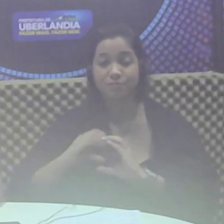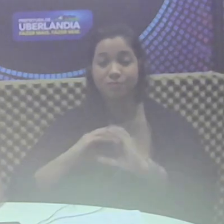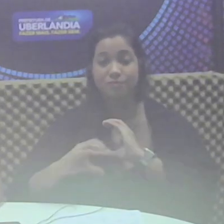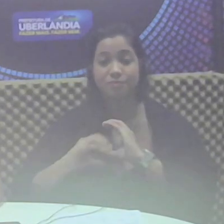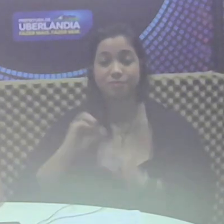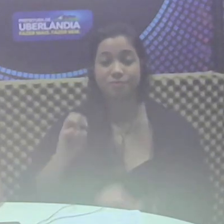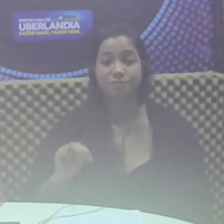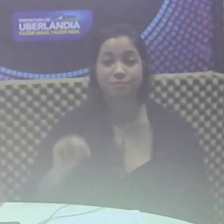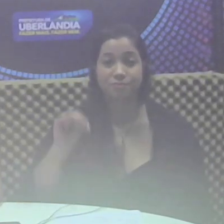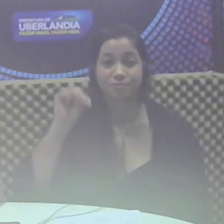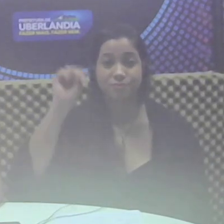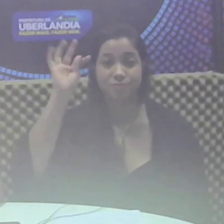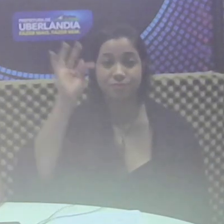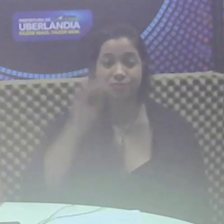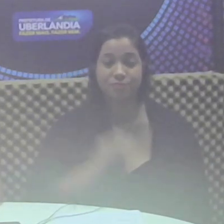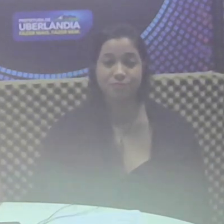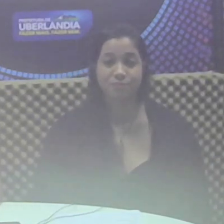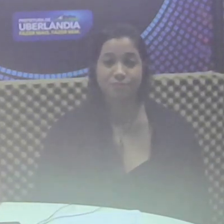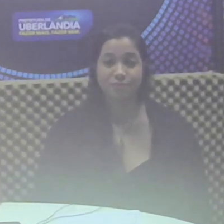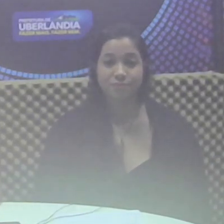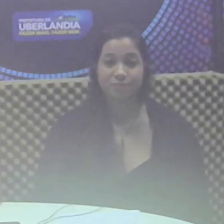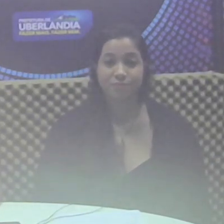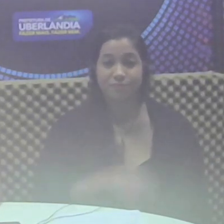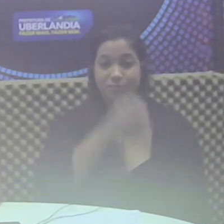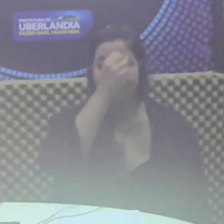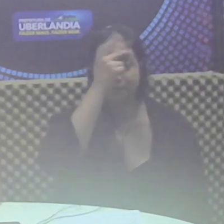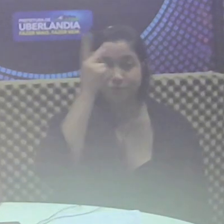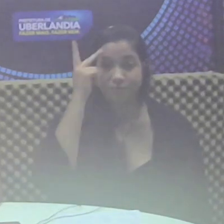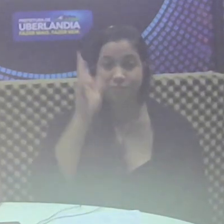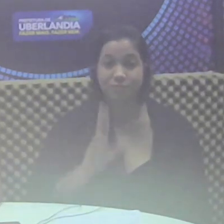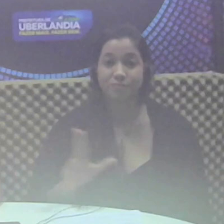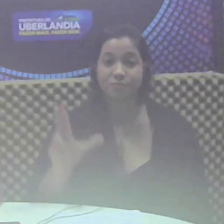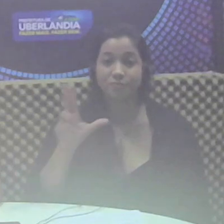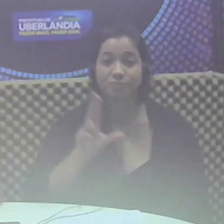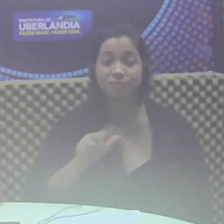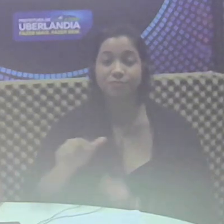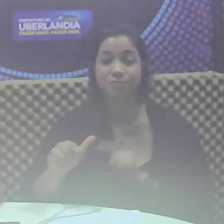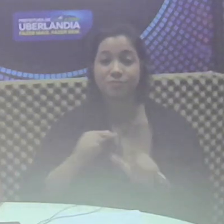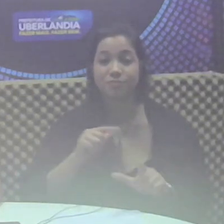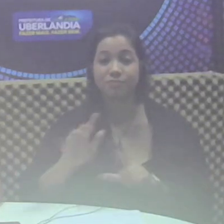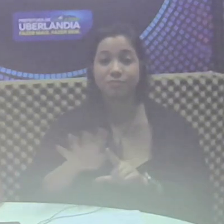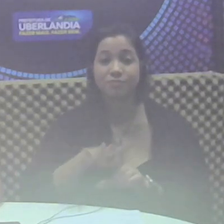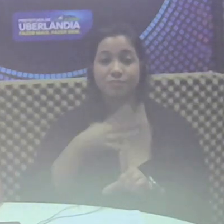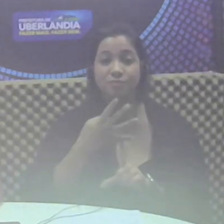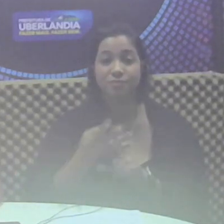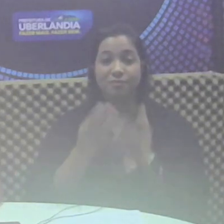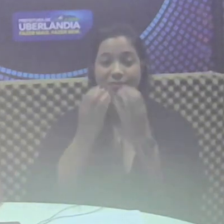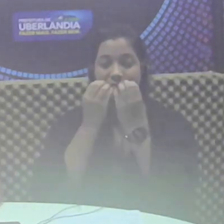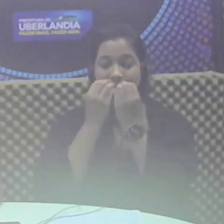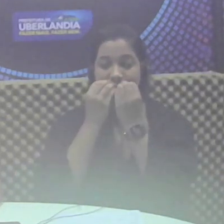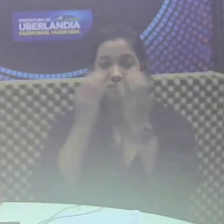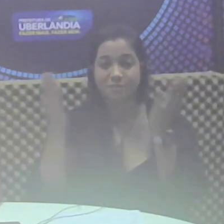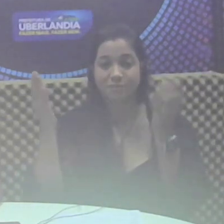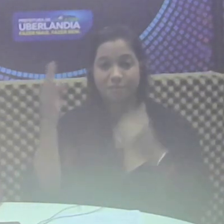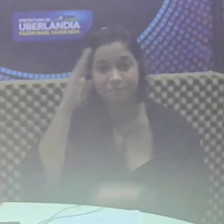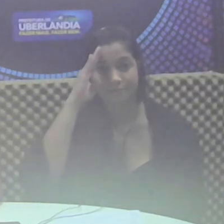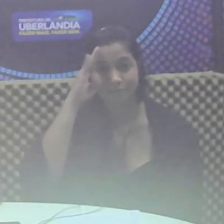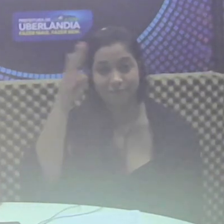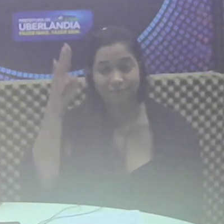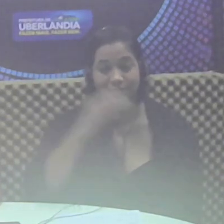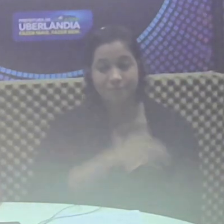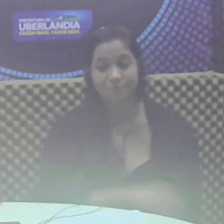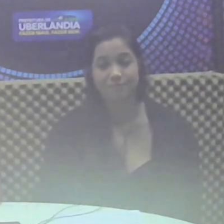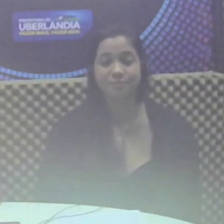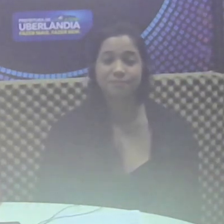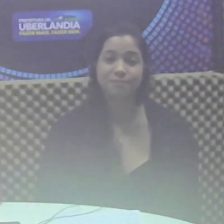Governo e Comunicação, Marco Túlio de Castro Kalimann. Prefeitura de Uberlândia. Fazer mais, fazer bem. Até a